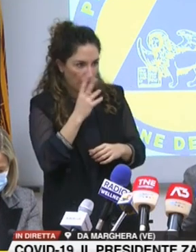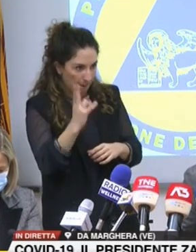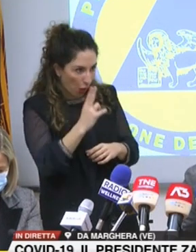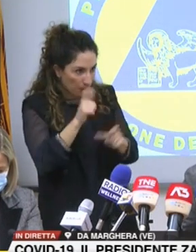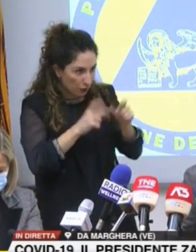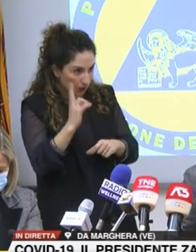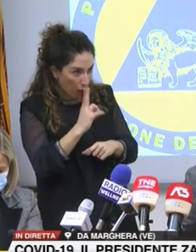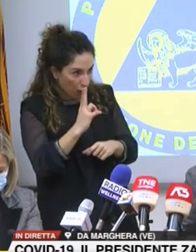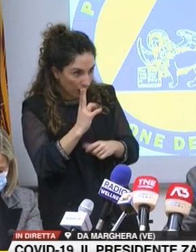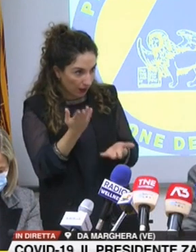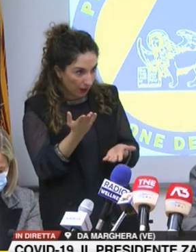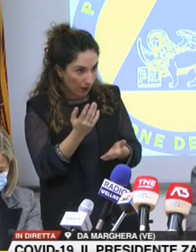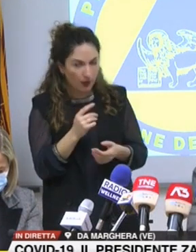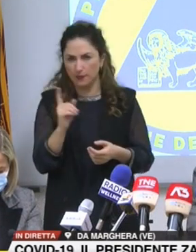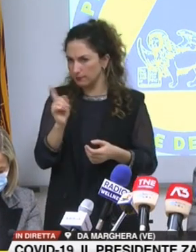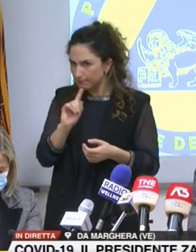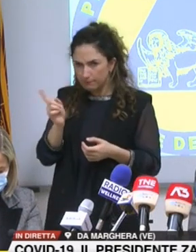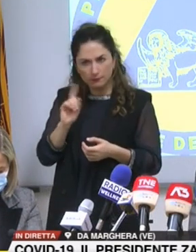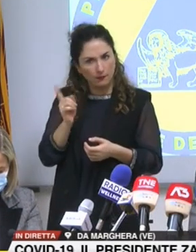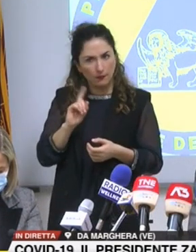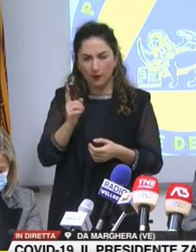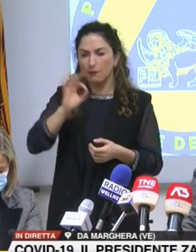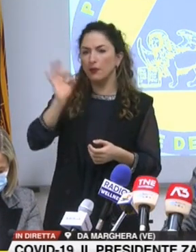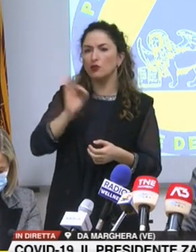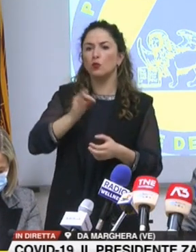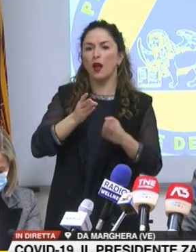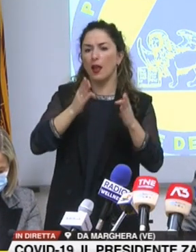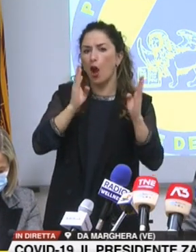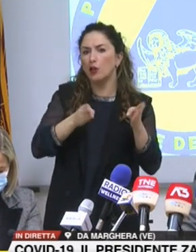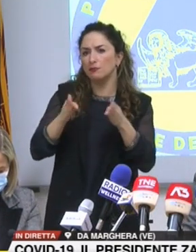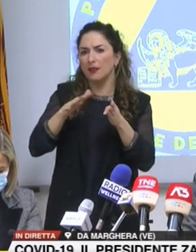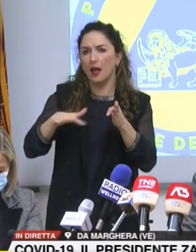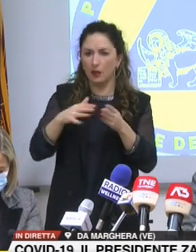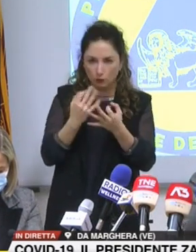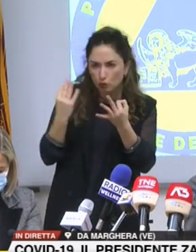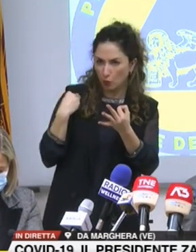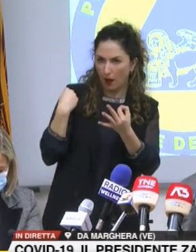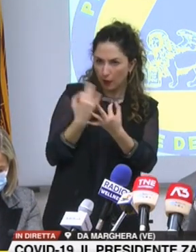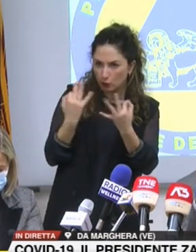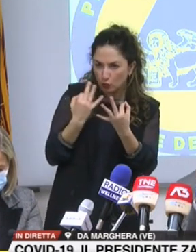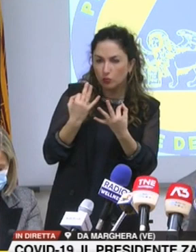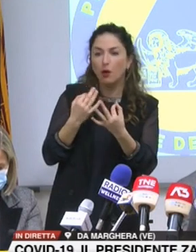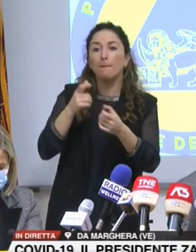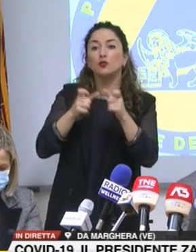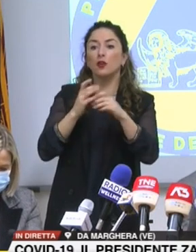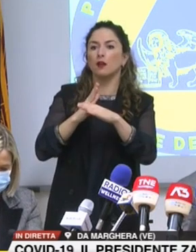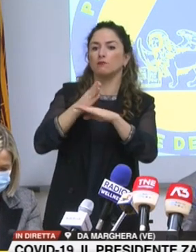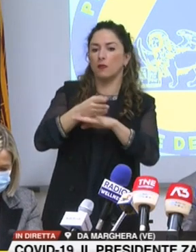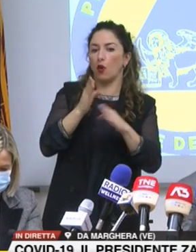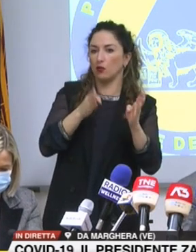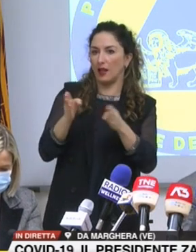Prego. No, perché avevamo un tasso di ospedalizzazione, giusta la domanda, cioè l'ingresso in